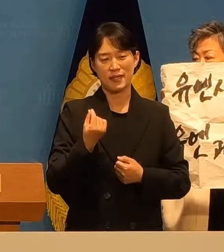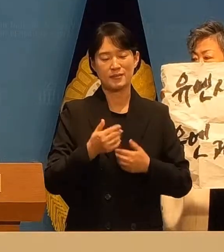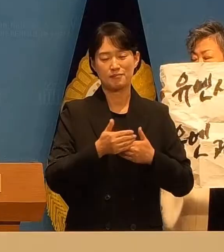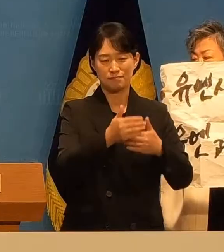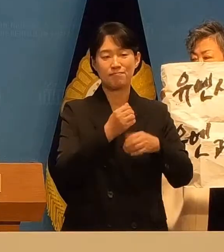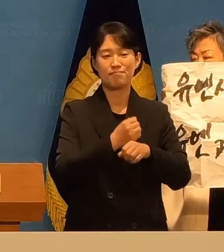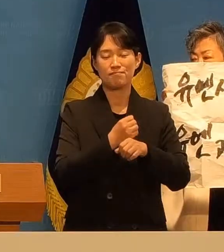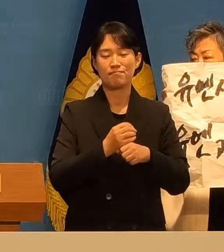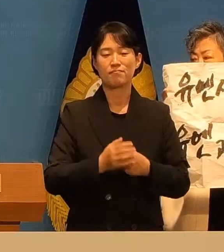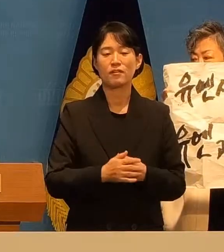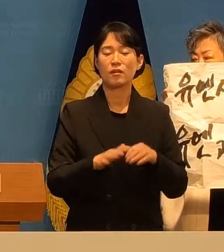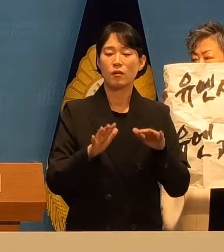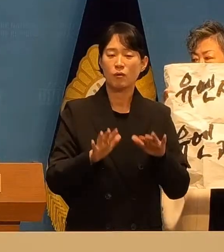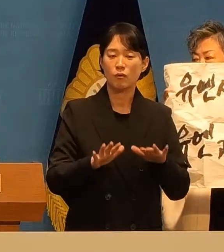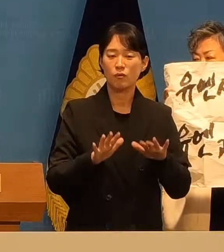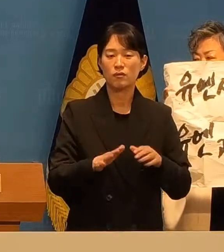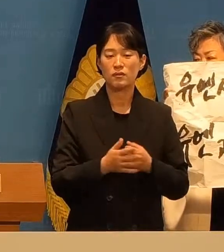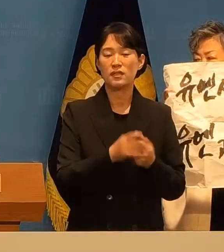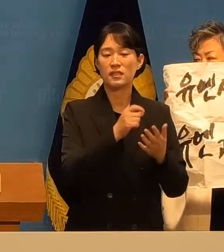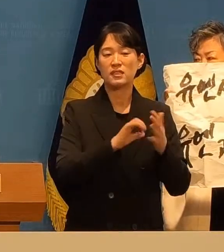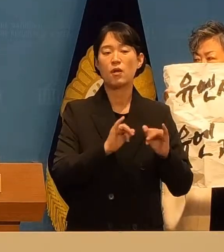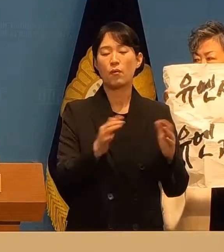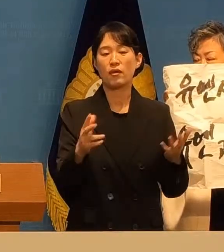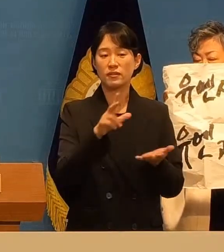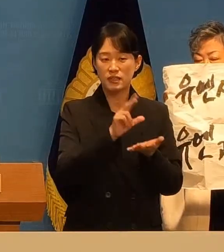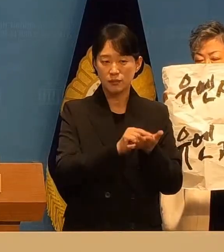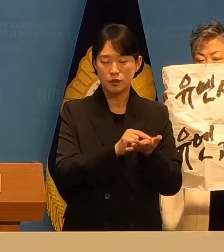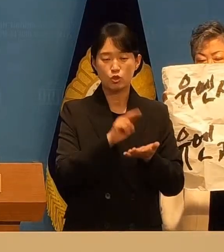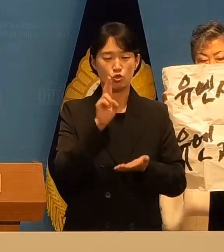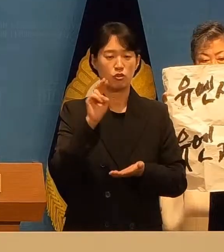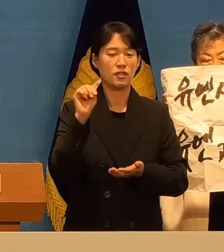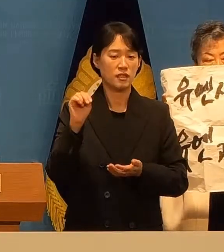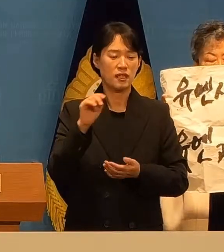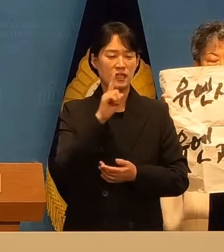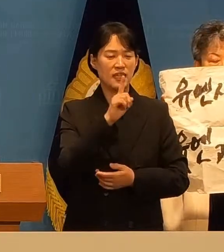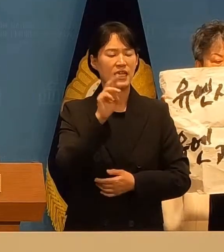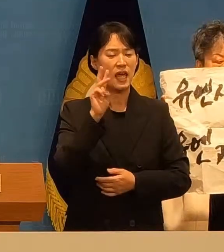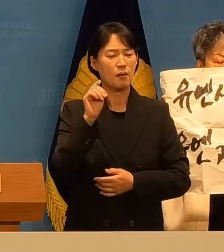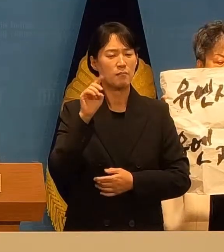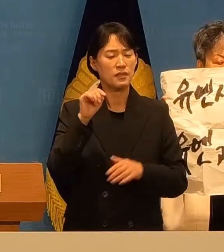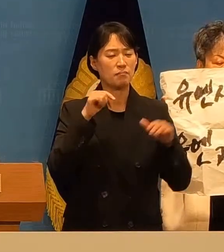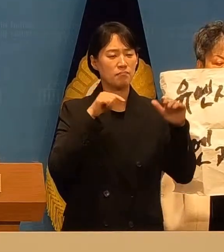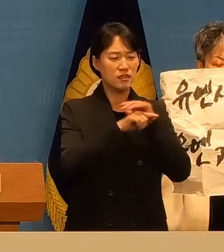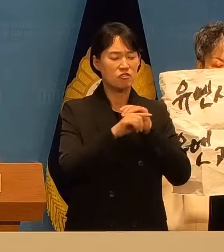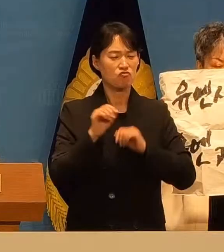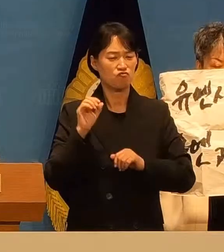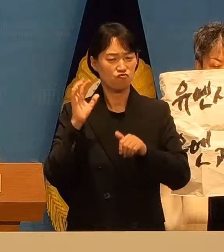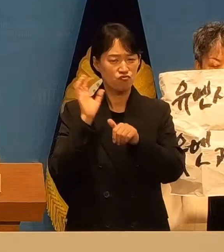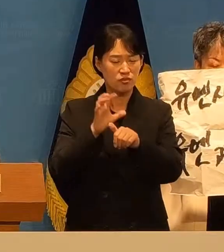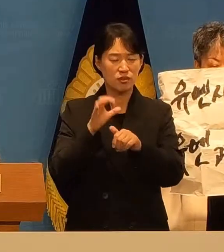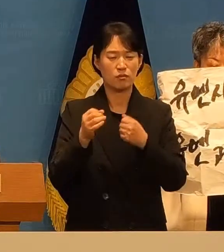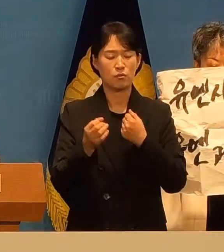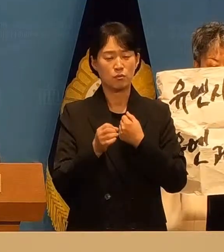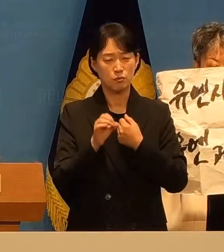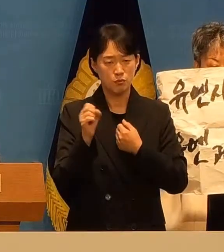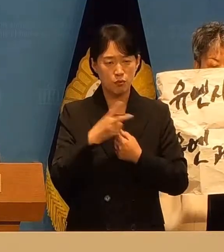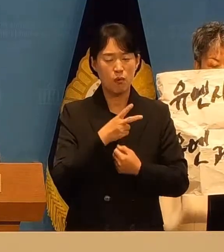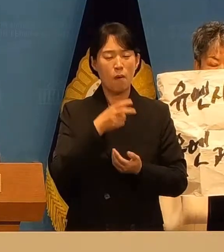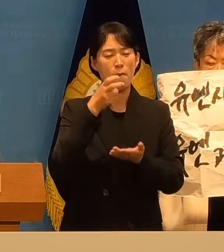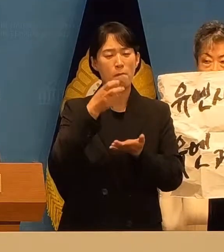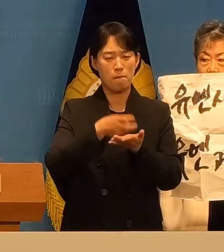진행하겠습니다. 오늘 기자회견 제목은 유엔사의 DMZ 출입 통제 규탄 및 DMZ법 입법